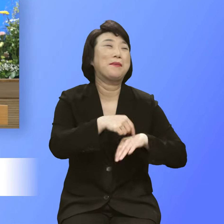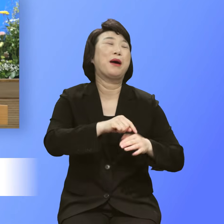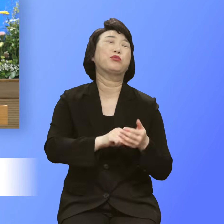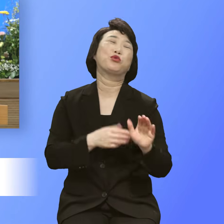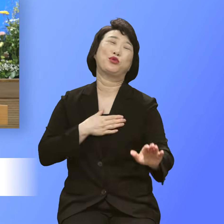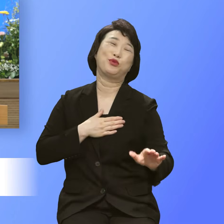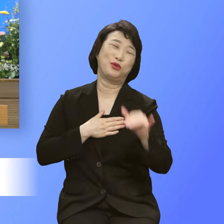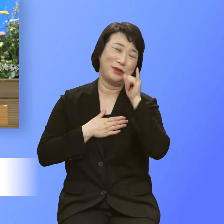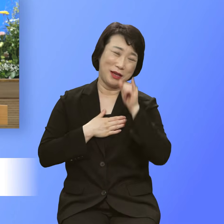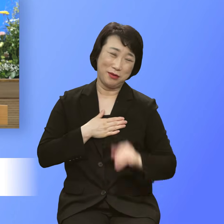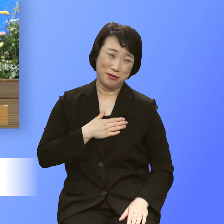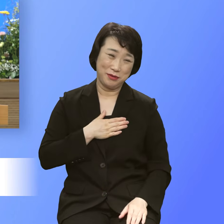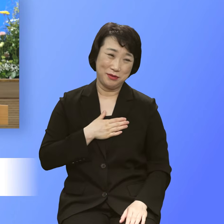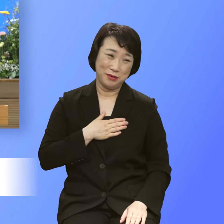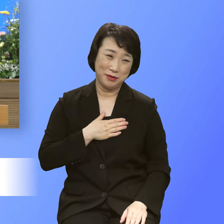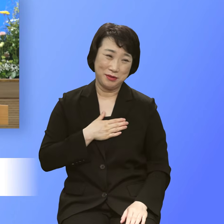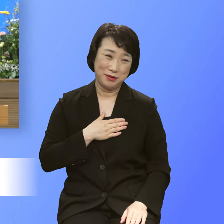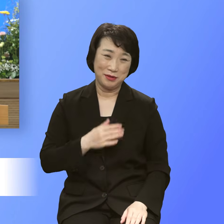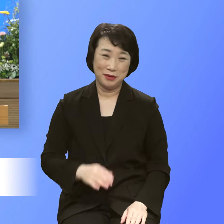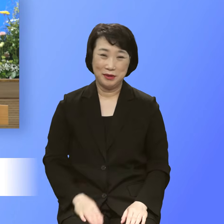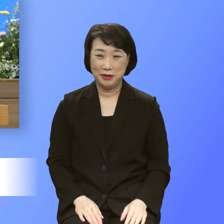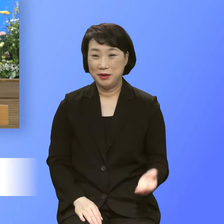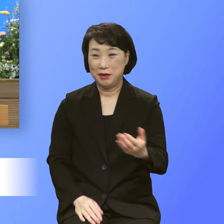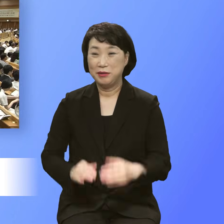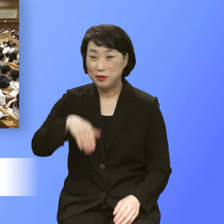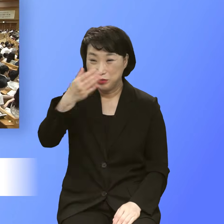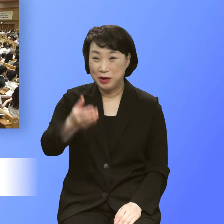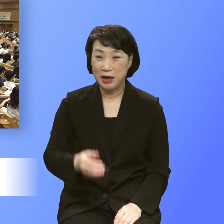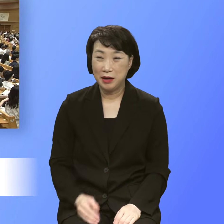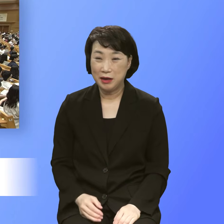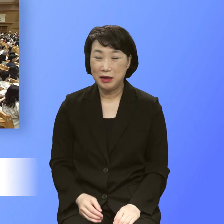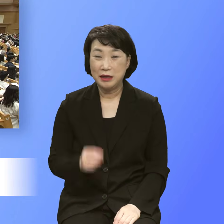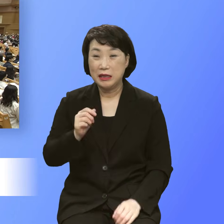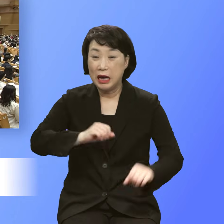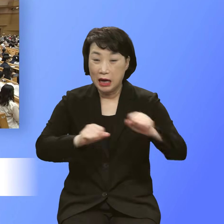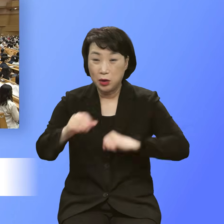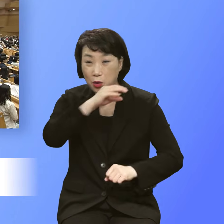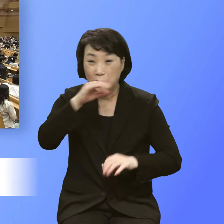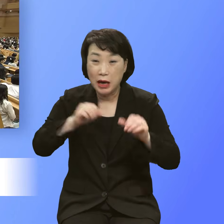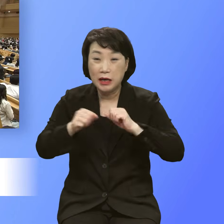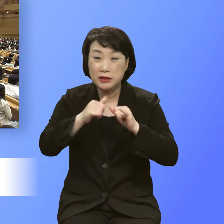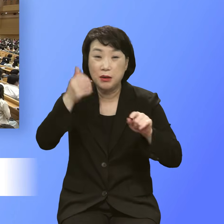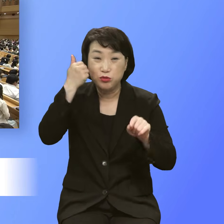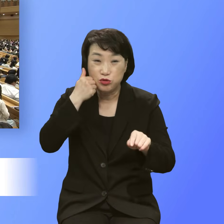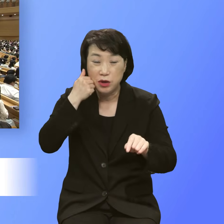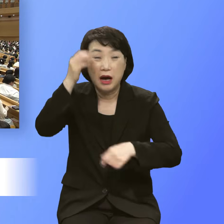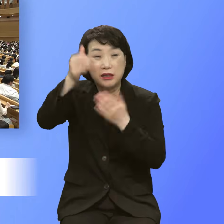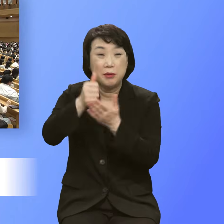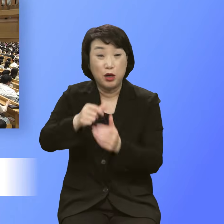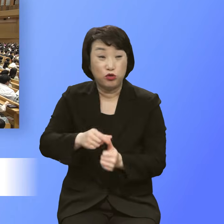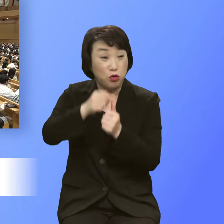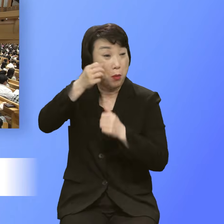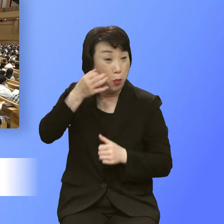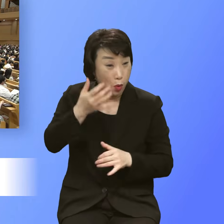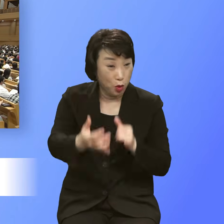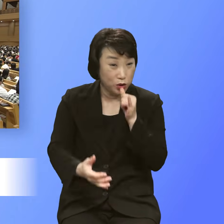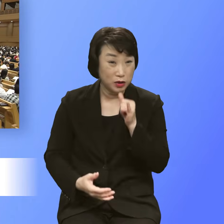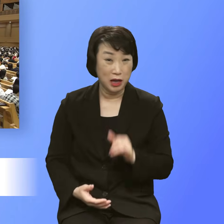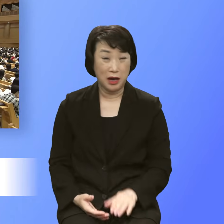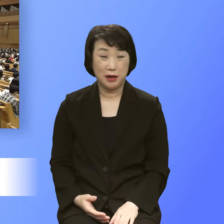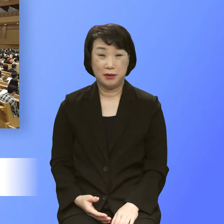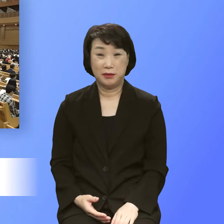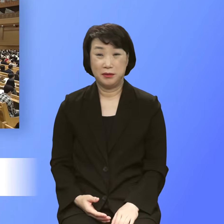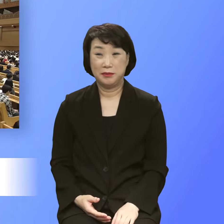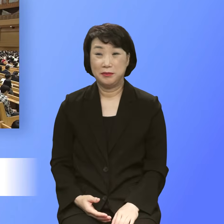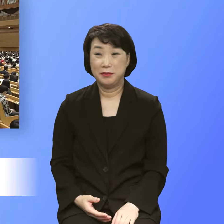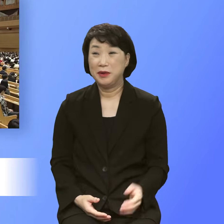했어. 자, 그 뒤 읽어봐. 그 행위를 옳게 하는 자에게 내가 하나님의 구원을